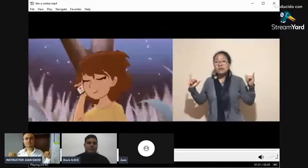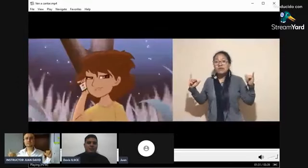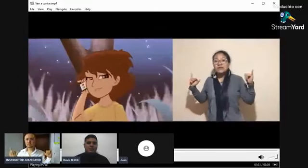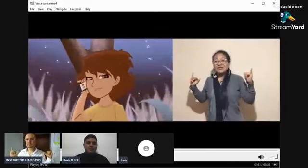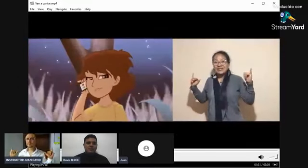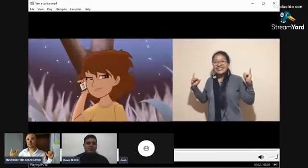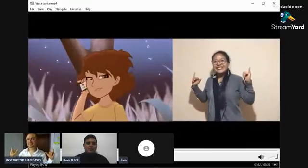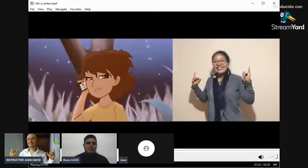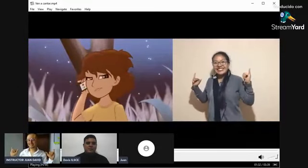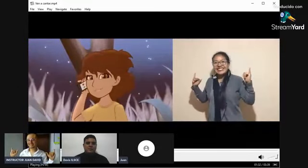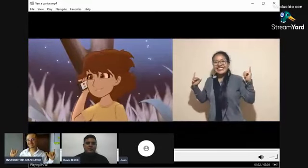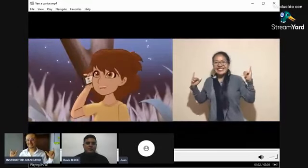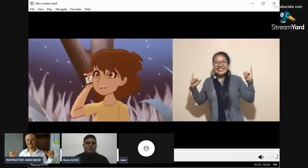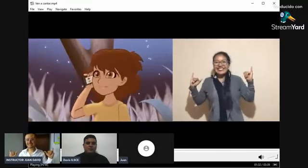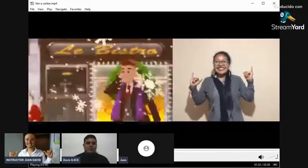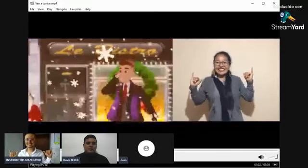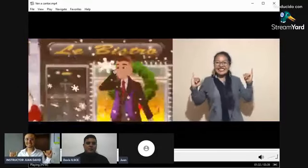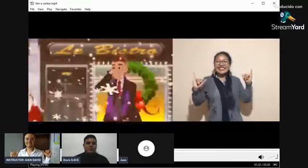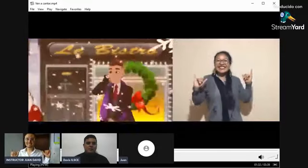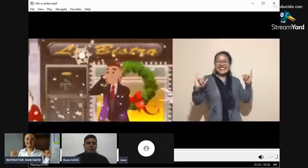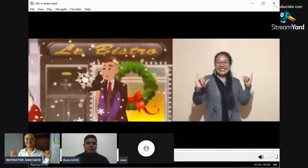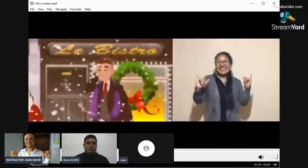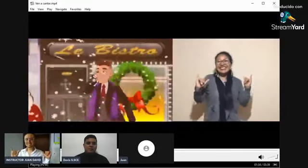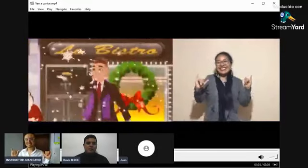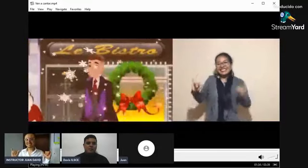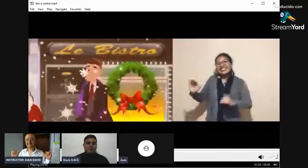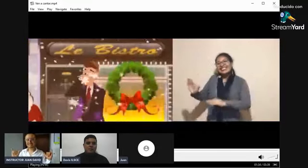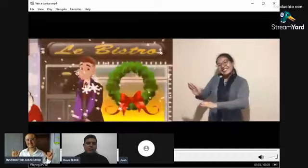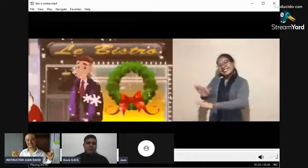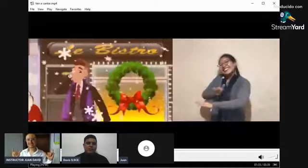está aquí la Navidad.